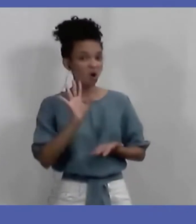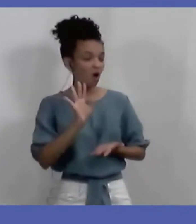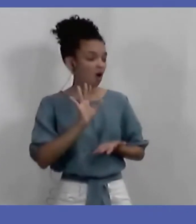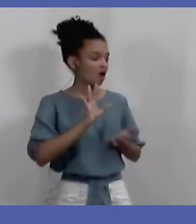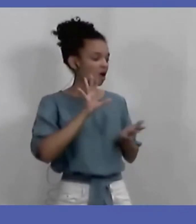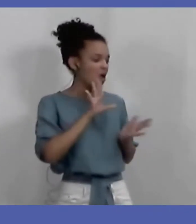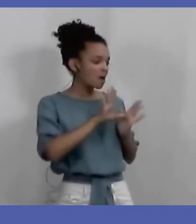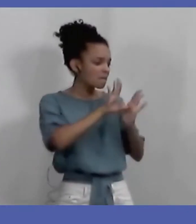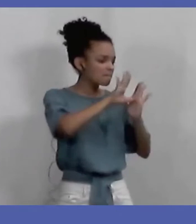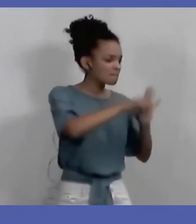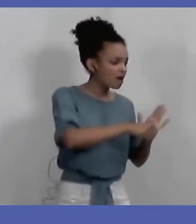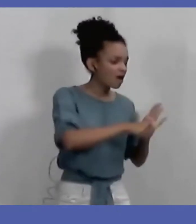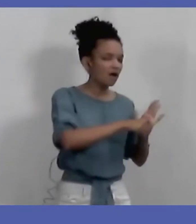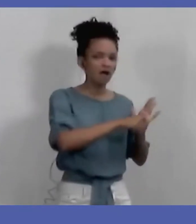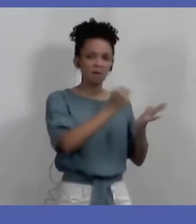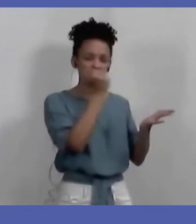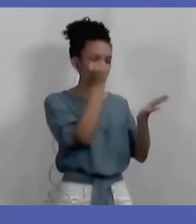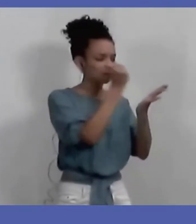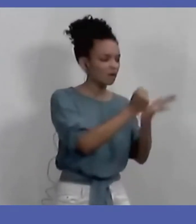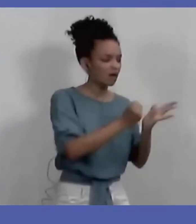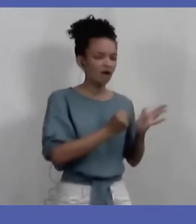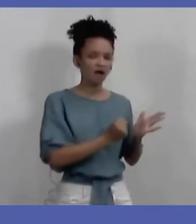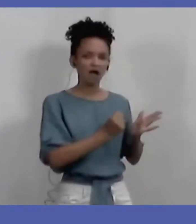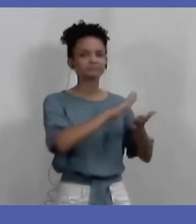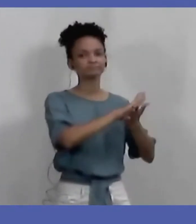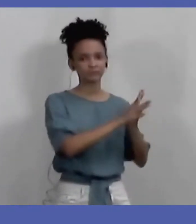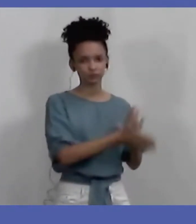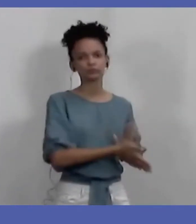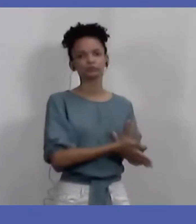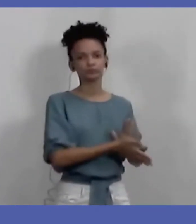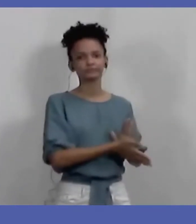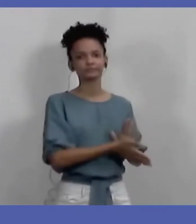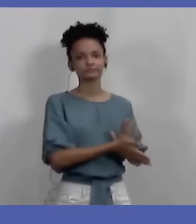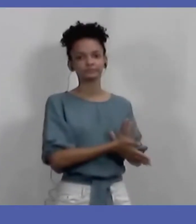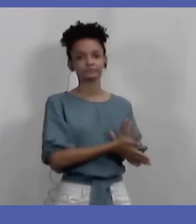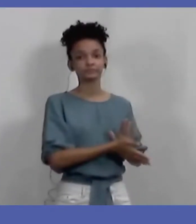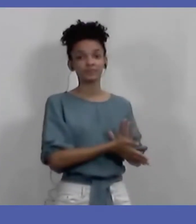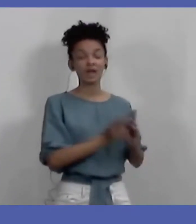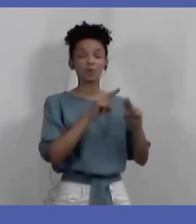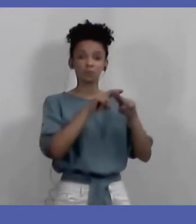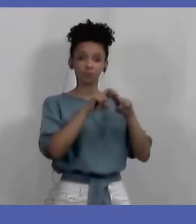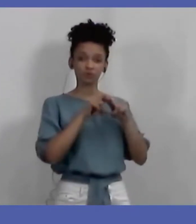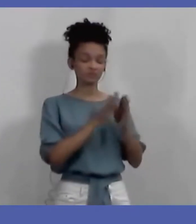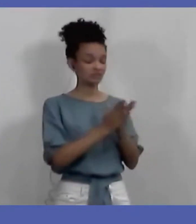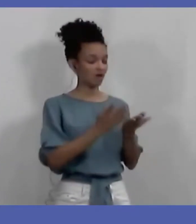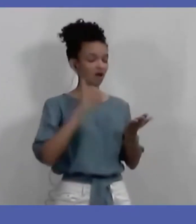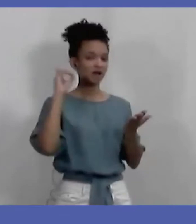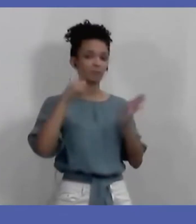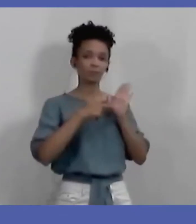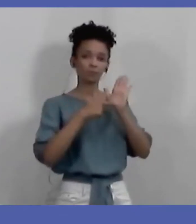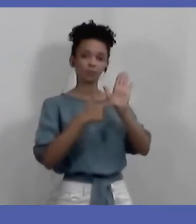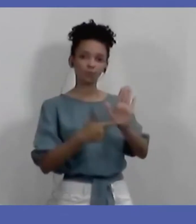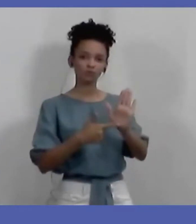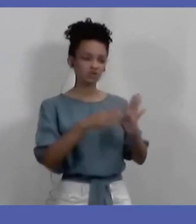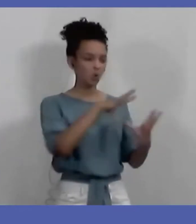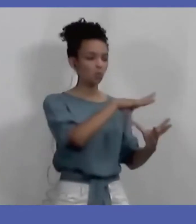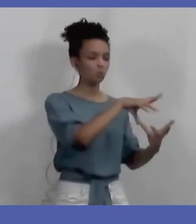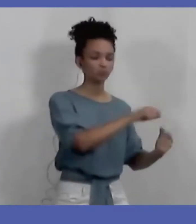Portanto, irmãos, o que o Senhor faz? O mundo inteiro jaz no maligno. Todos